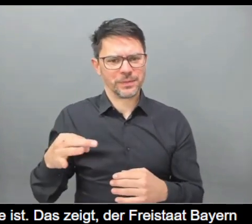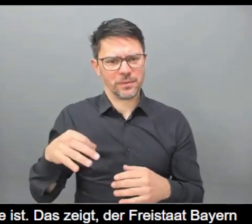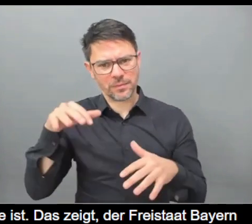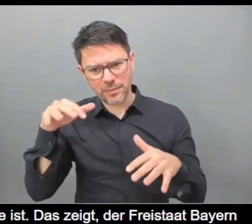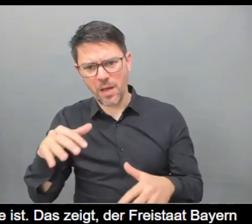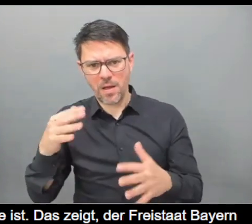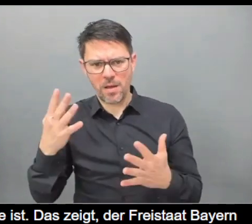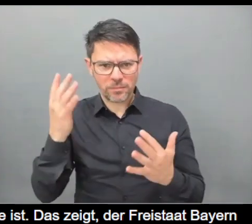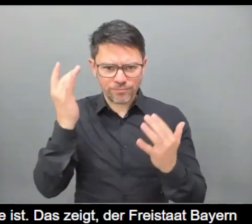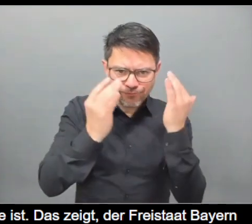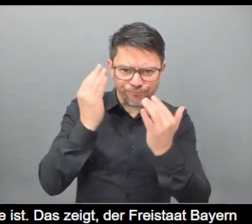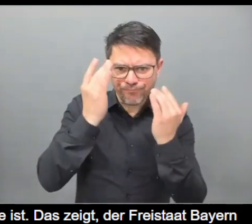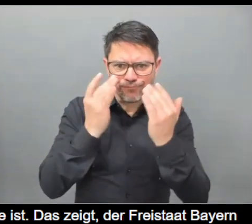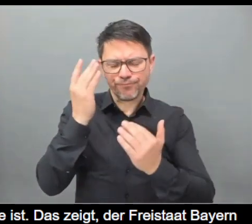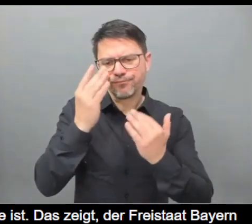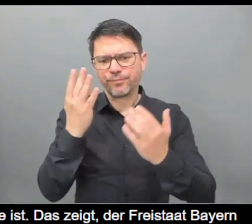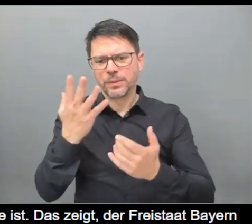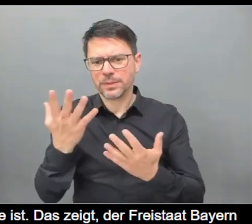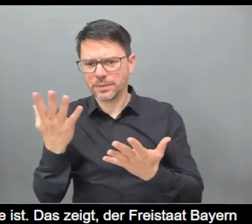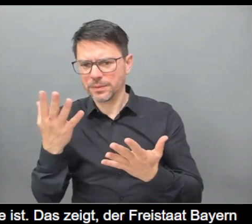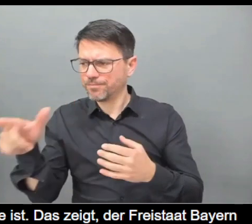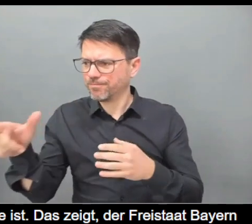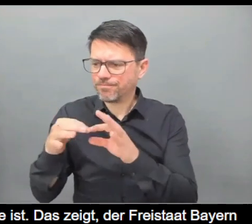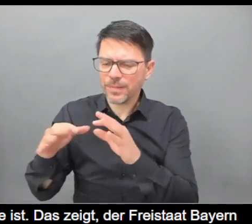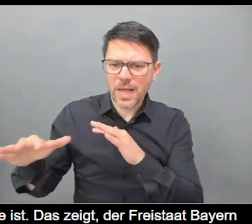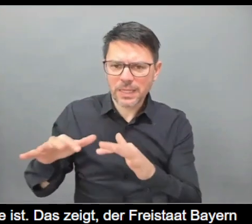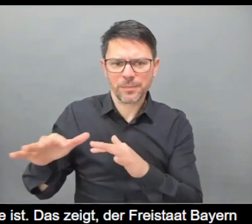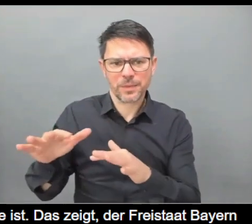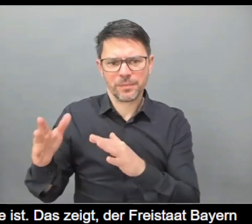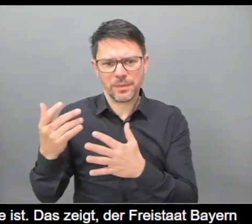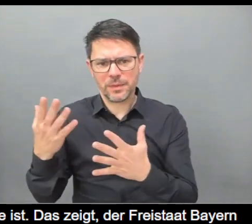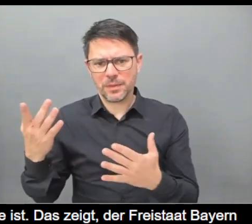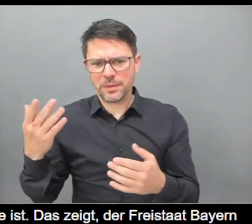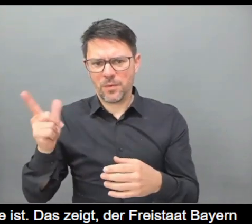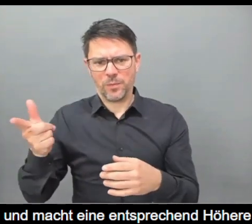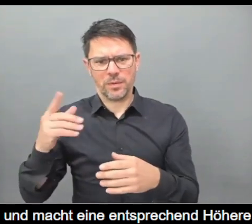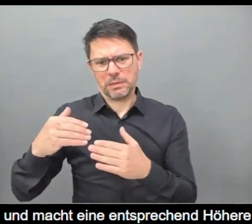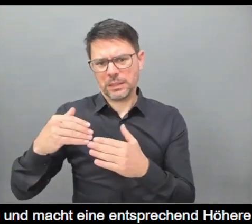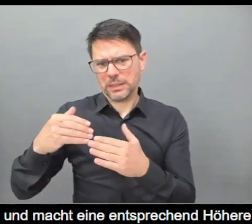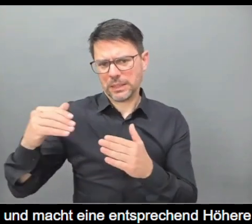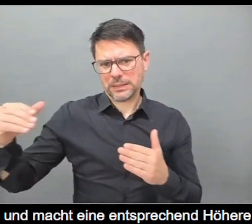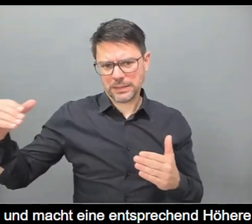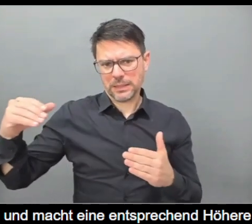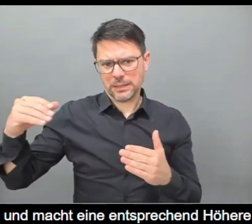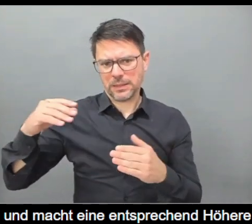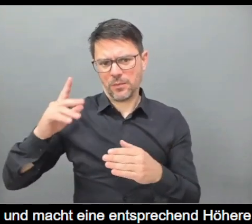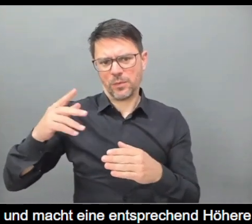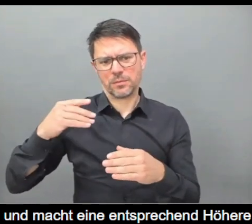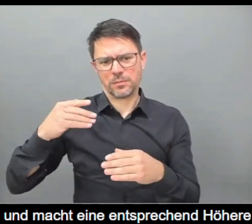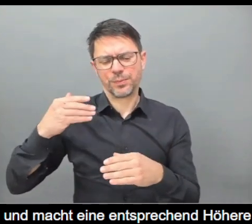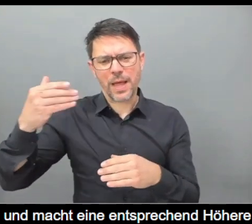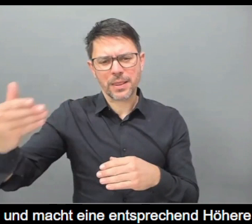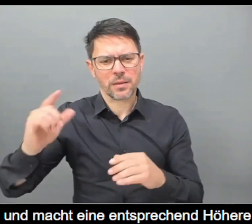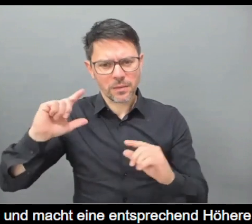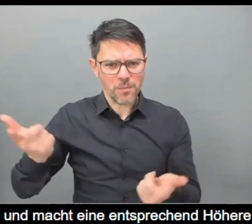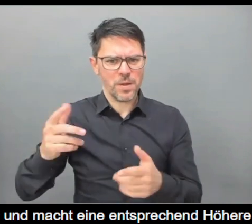Leid. Allein die Zahl der Toten in der Türkei und in Syrien geht mittlerweile in die Zehntausende.